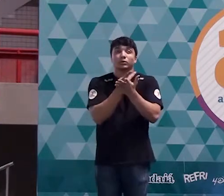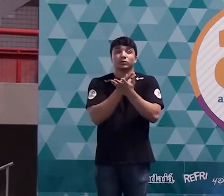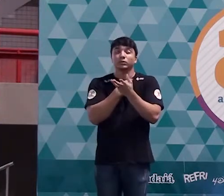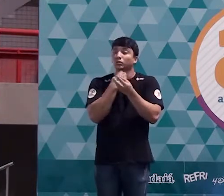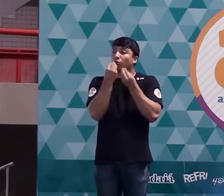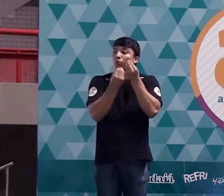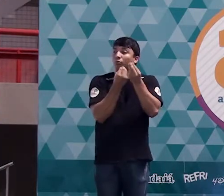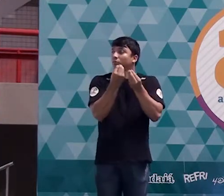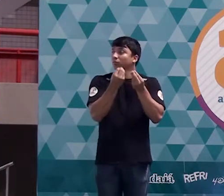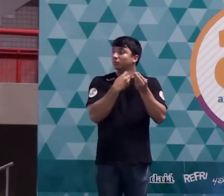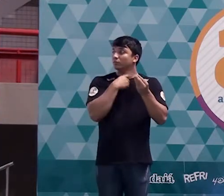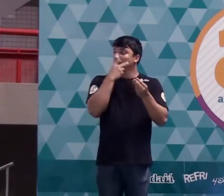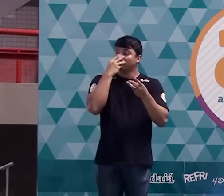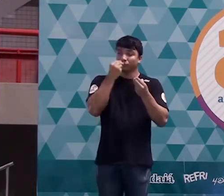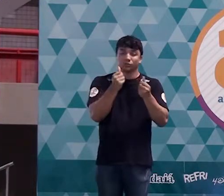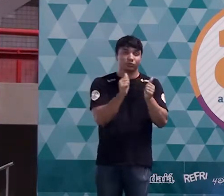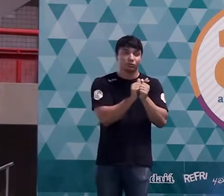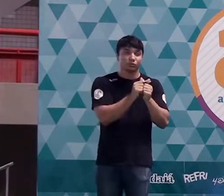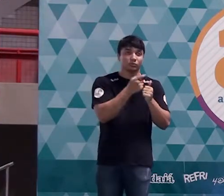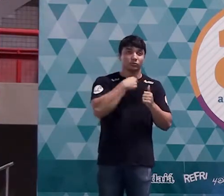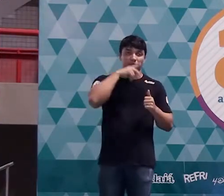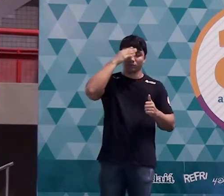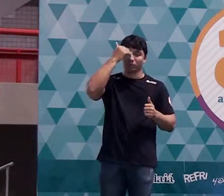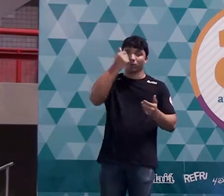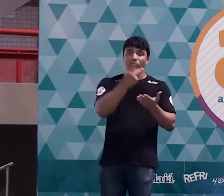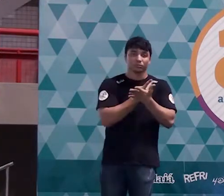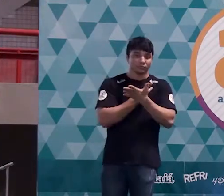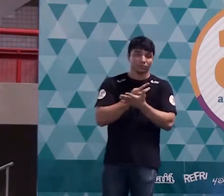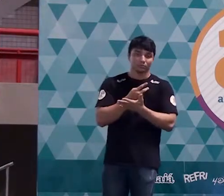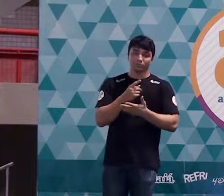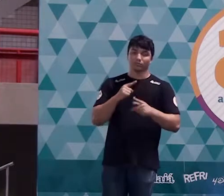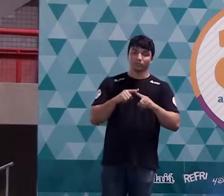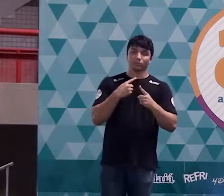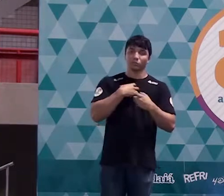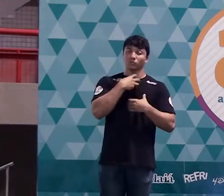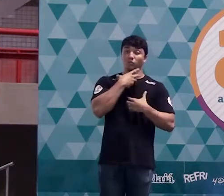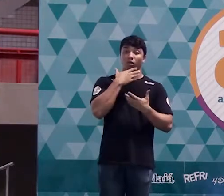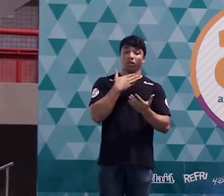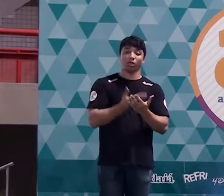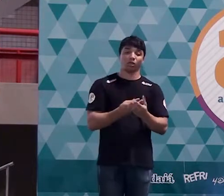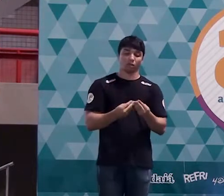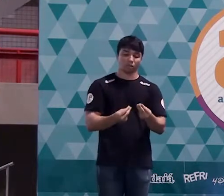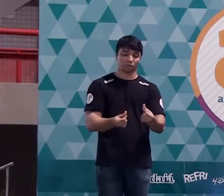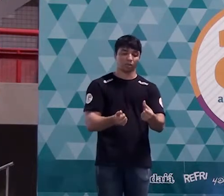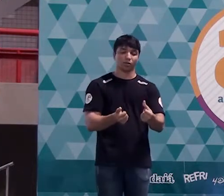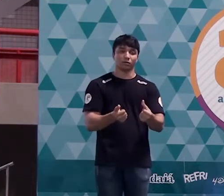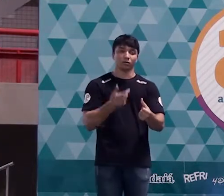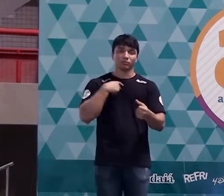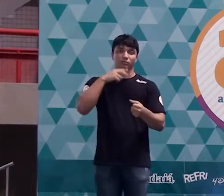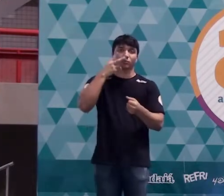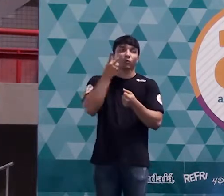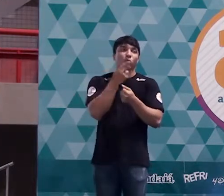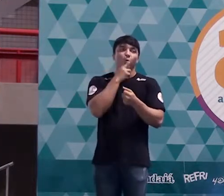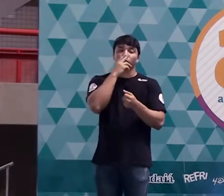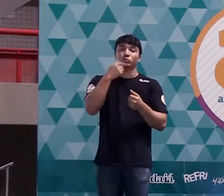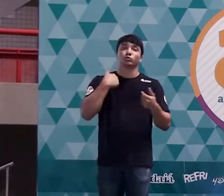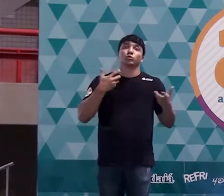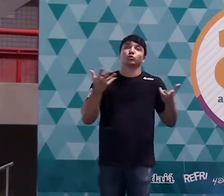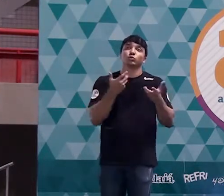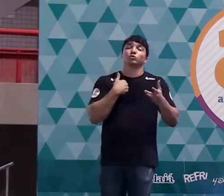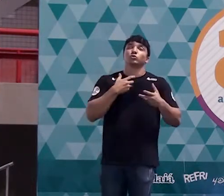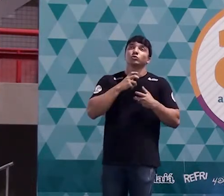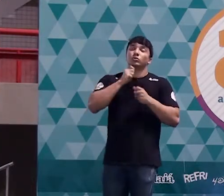nem como foi, nem com quem foi, só sabe que foi. Está só o bagaço. Aí como é que a gente diz? Hoje